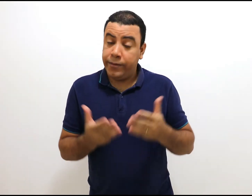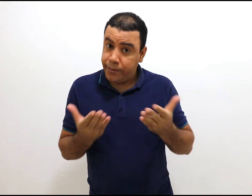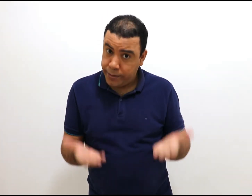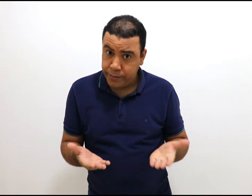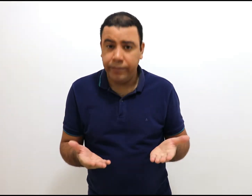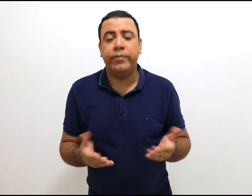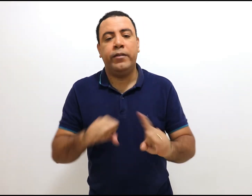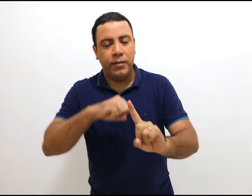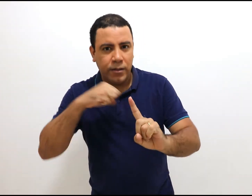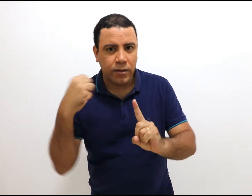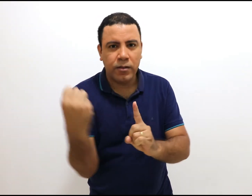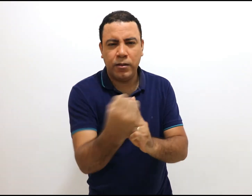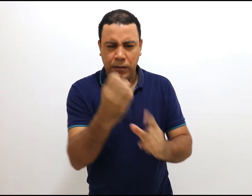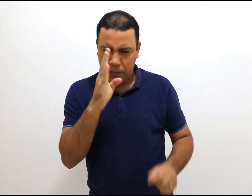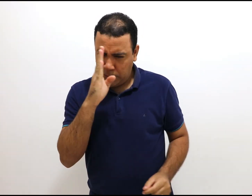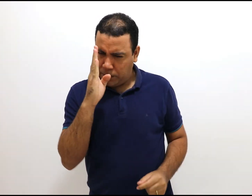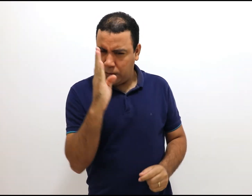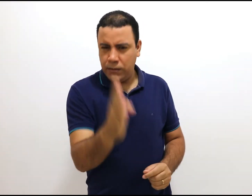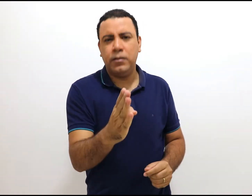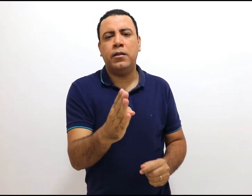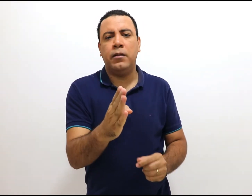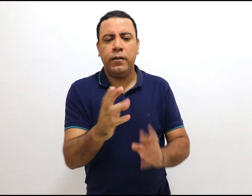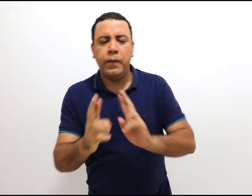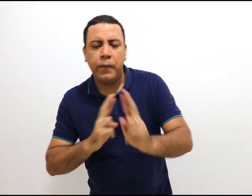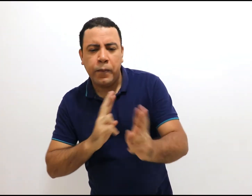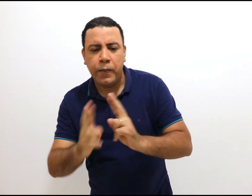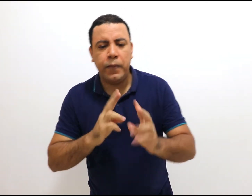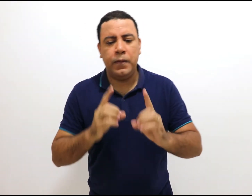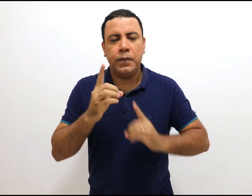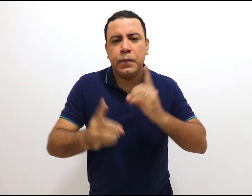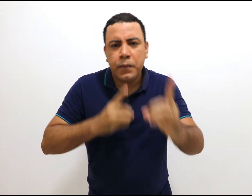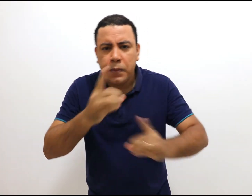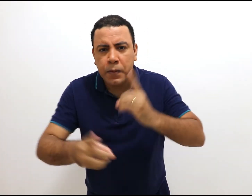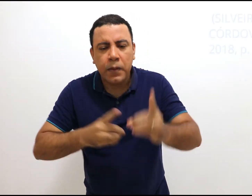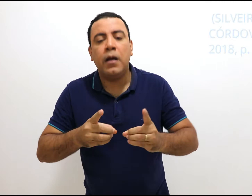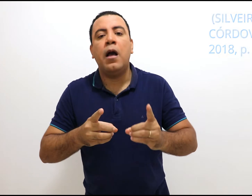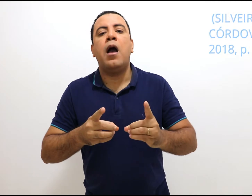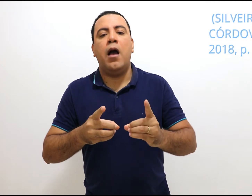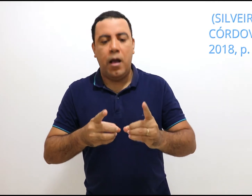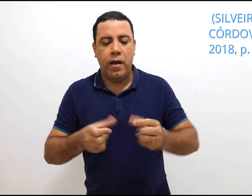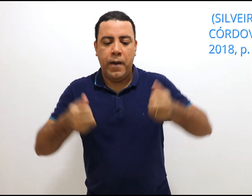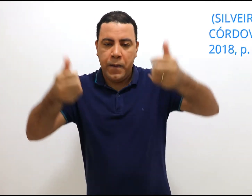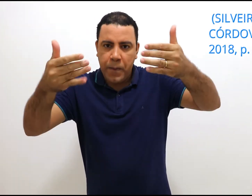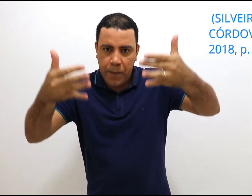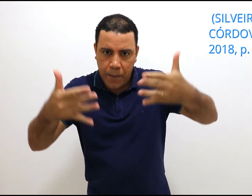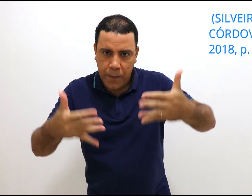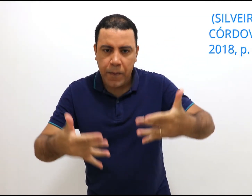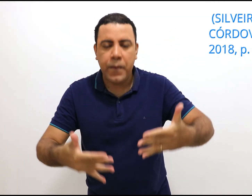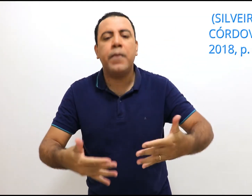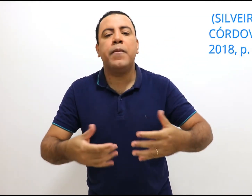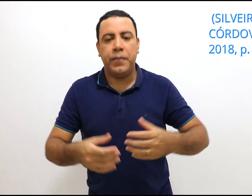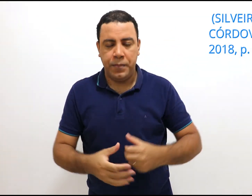seja, centrando-se na compreensão e explicação da dinâmica das relações